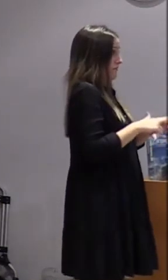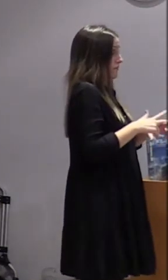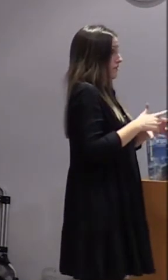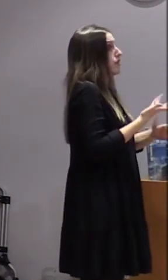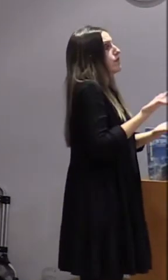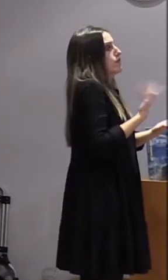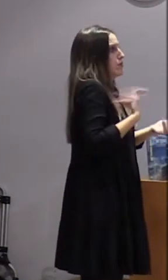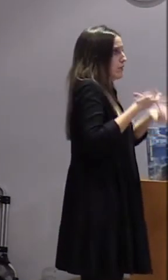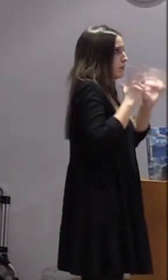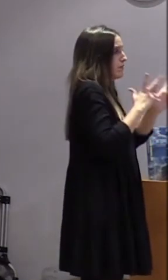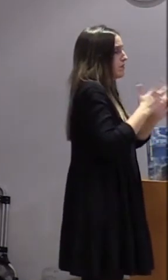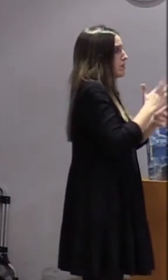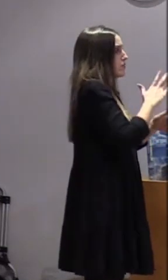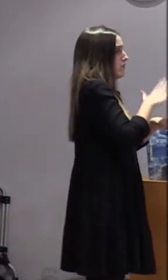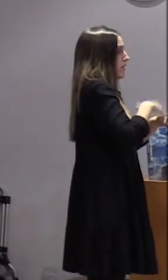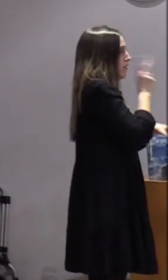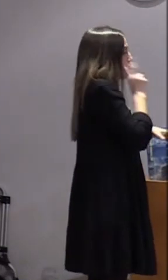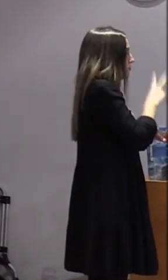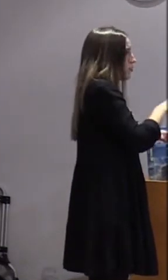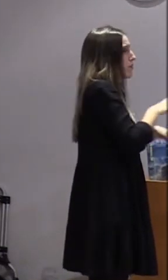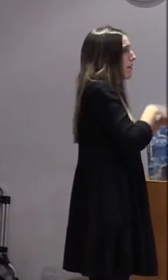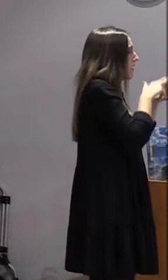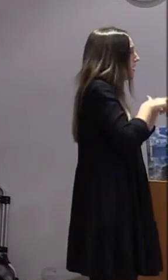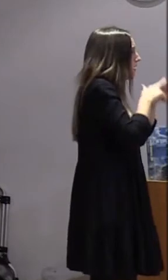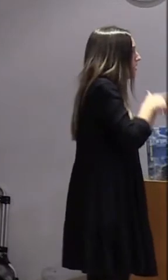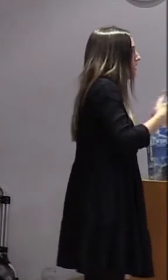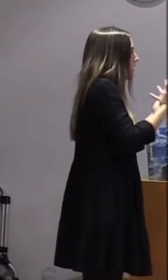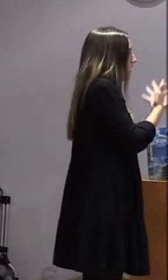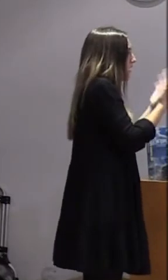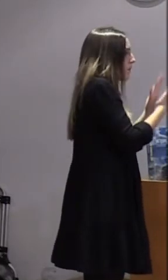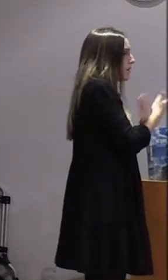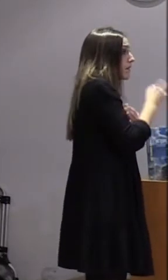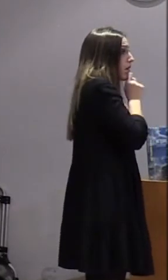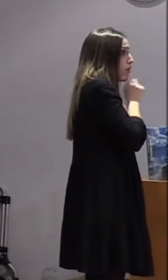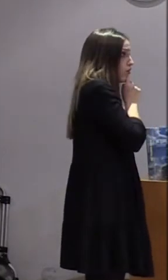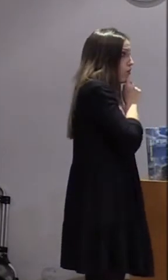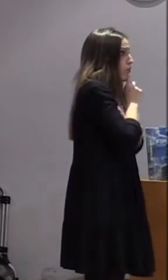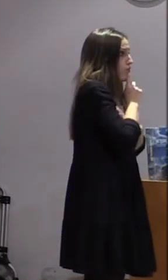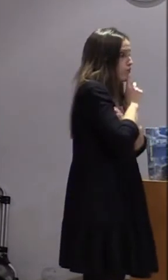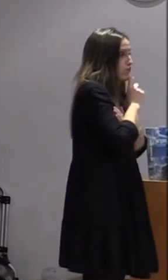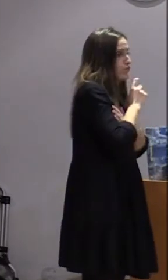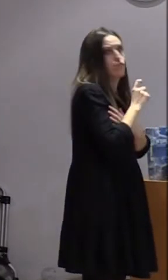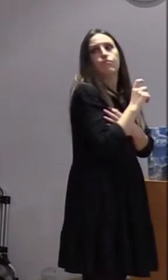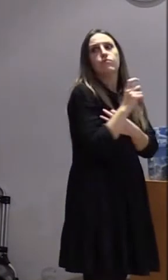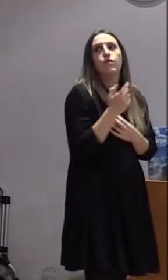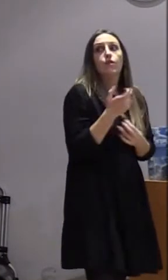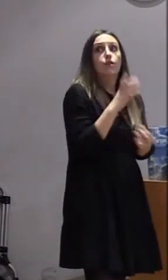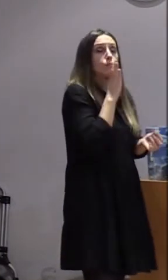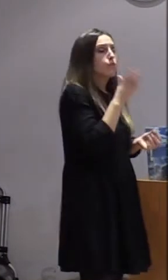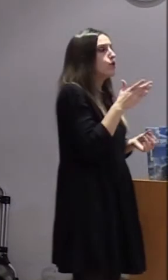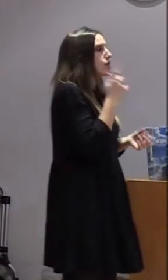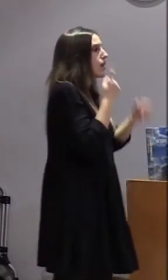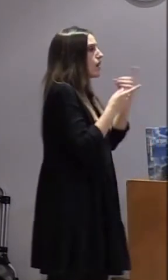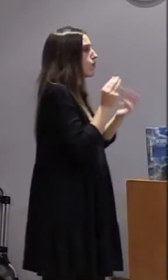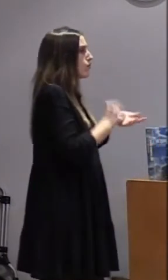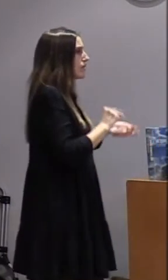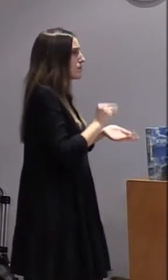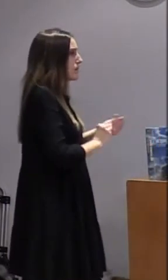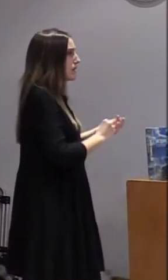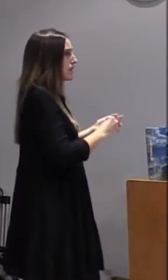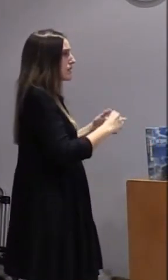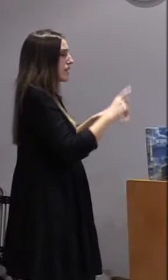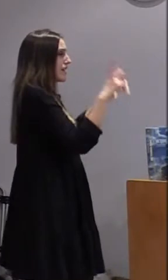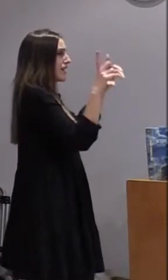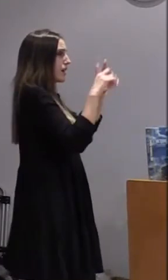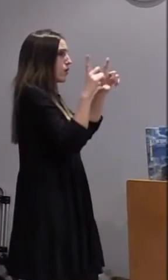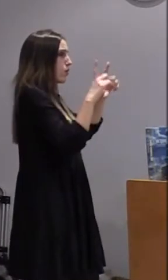para analizar cómo había hecho el pintor la mezcla con la que había pintado el cielo. Porque a veces el cuadro no te marca